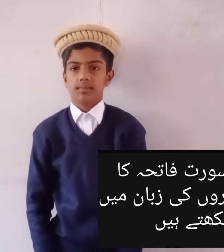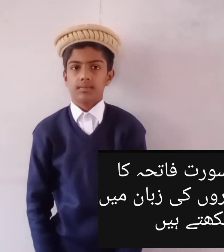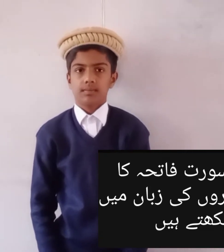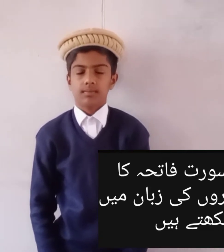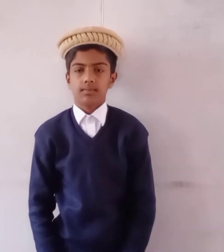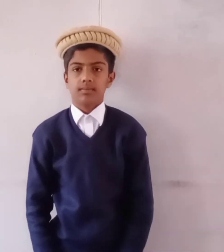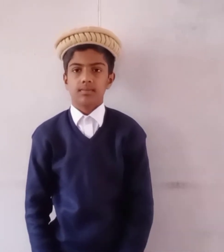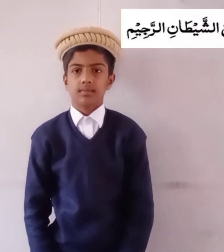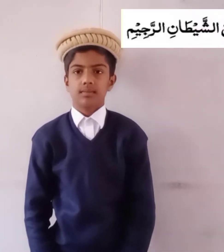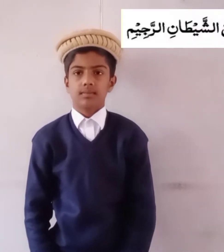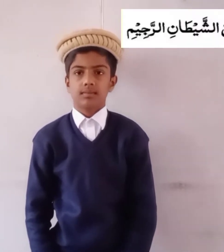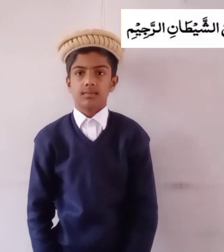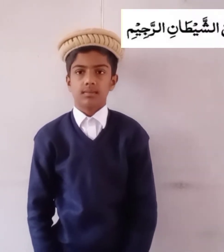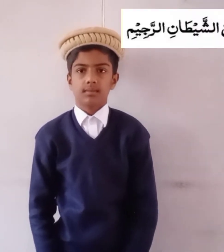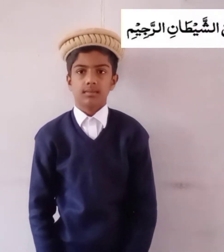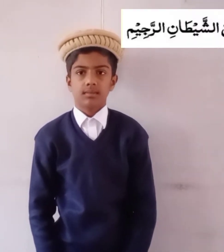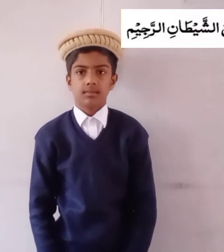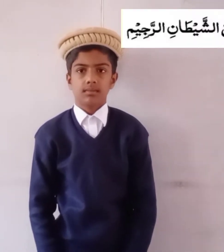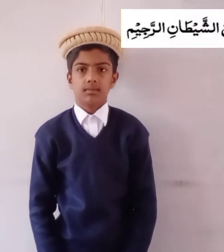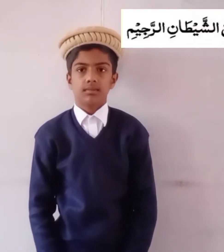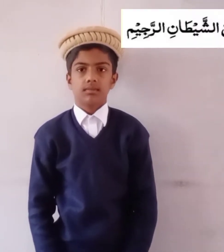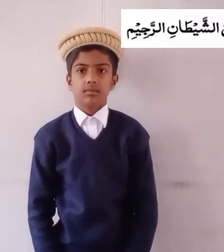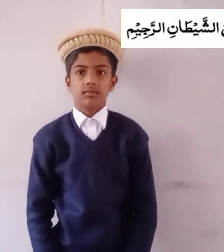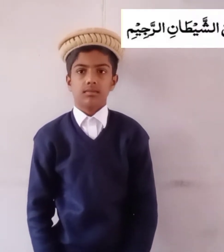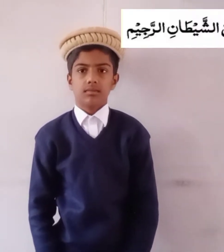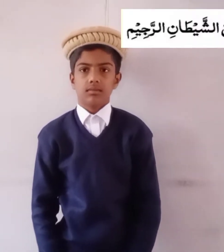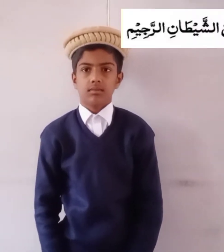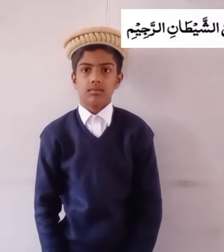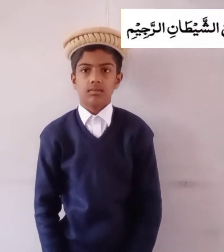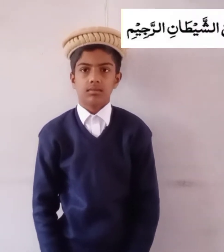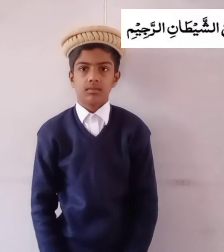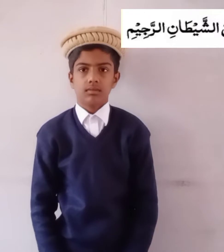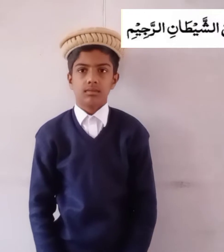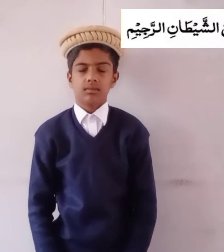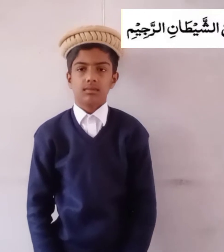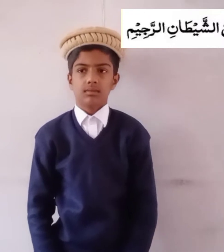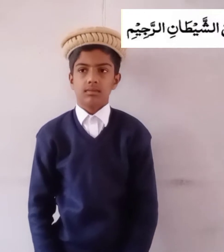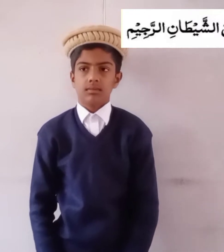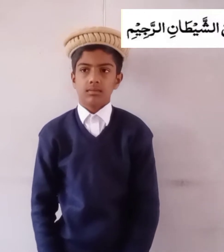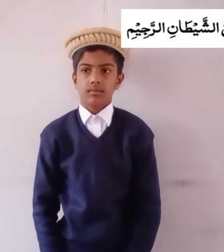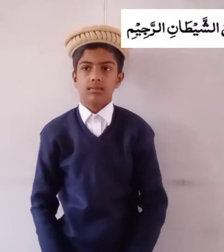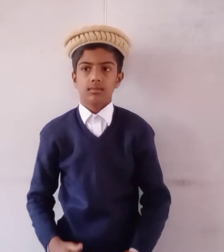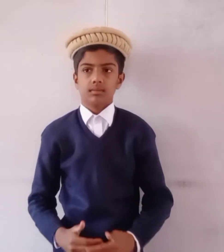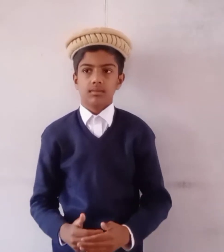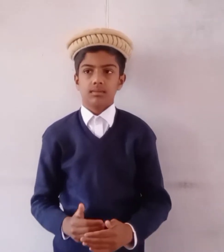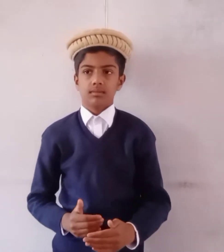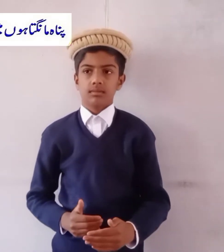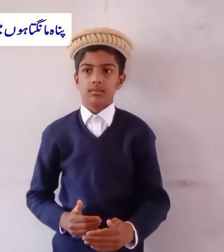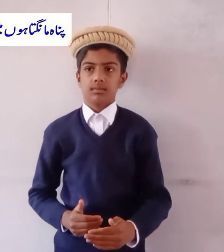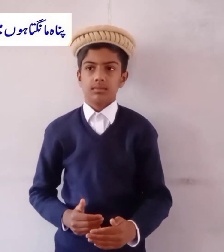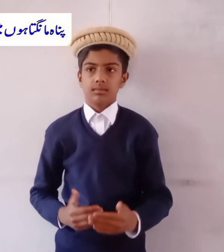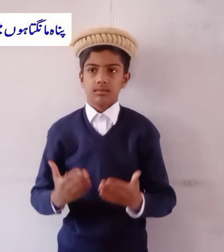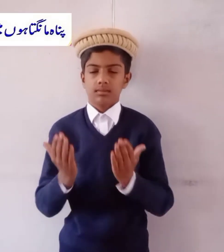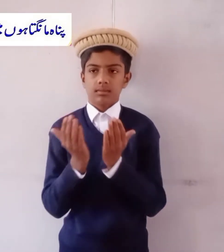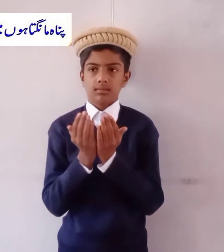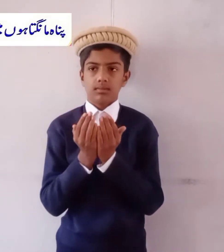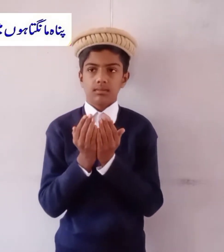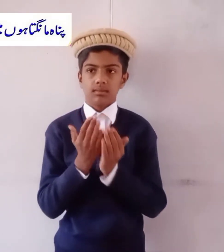اعوذ باللہ من الشیطان الرجیم پناہ مامتا ہوں